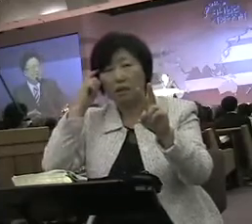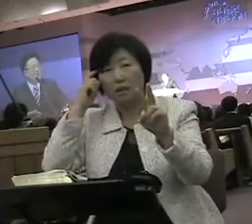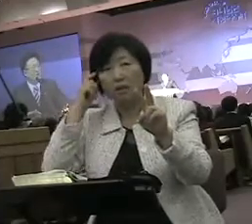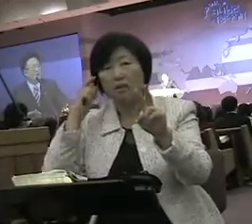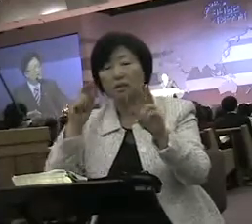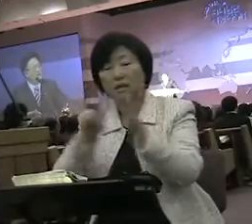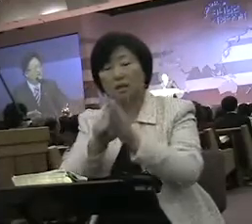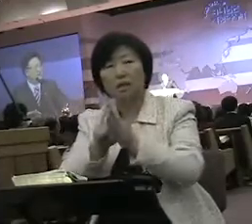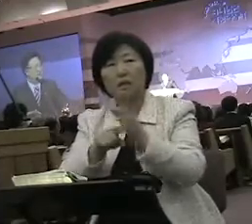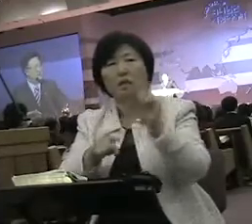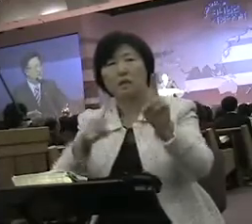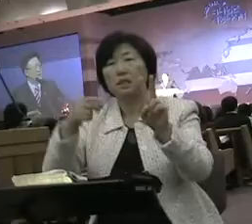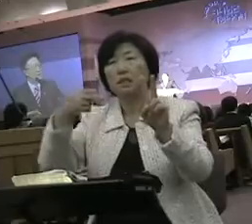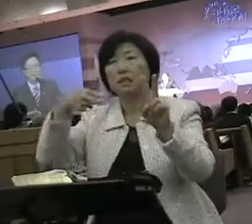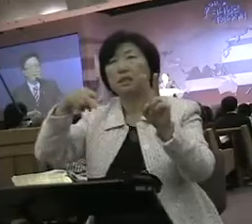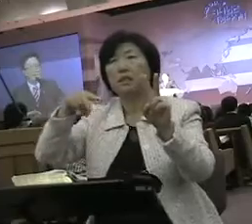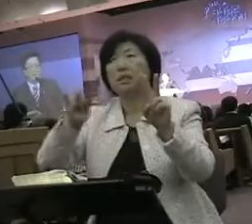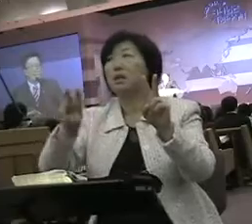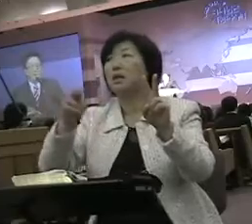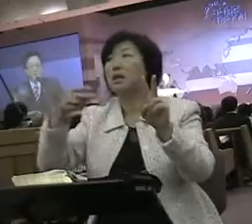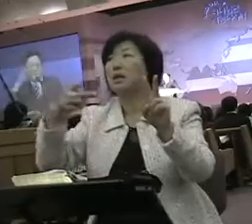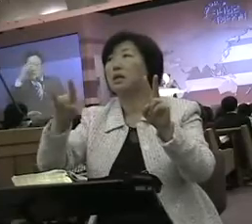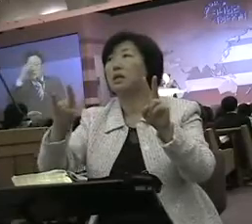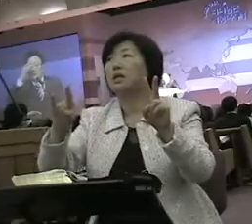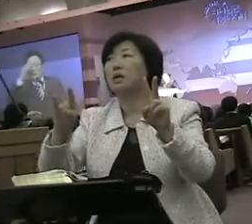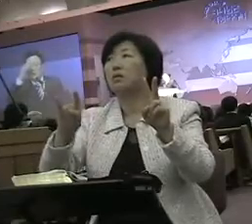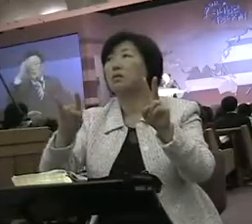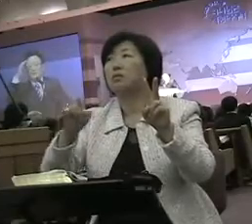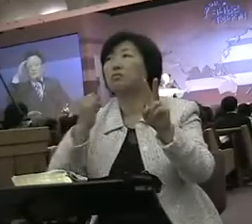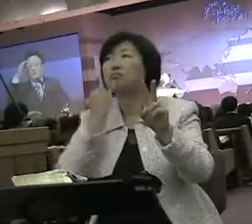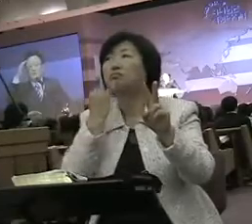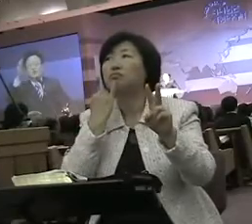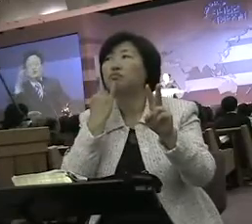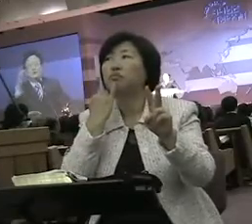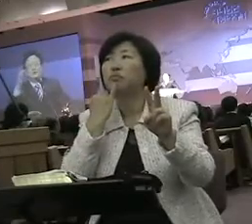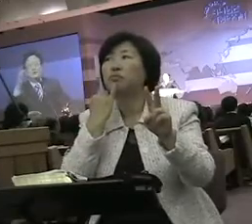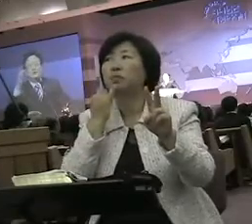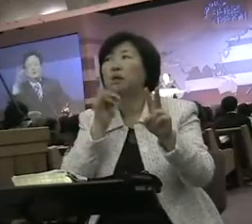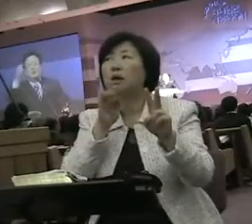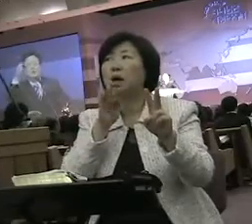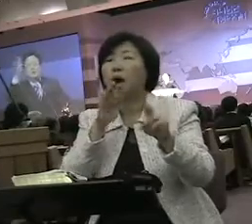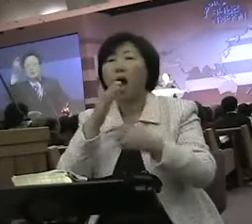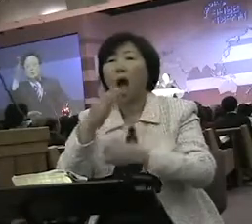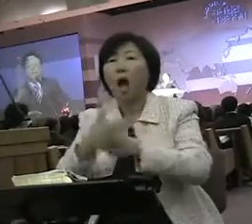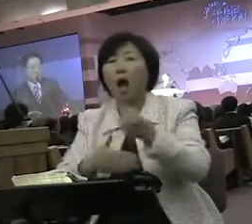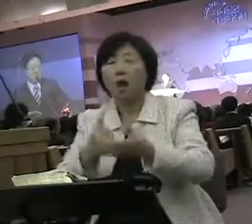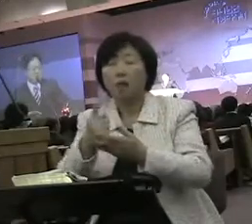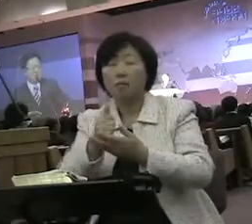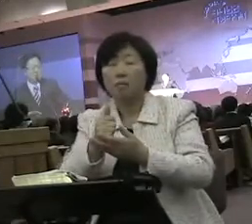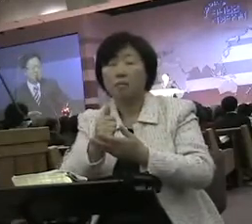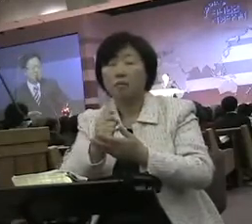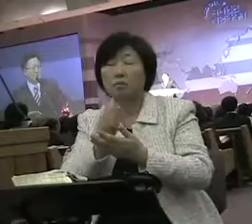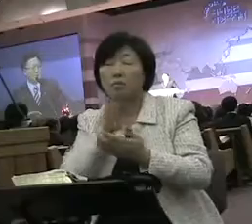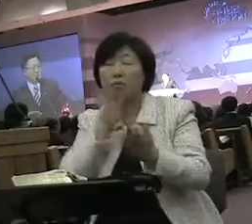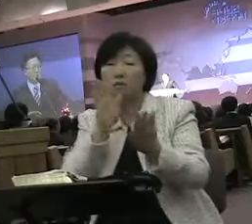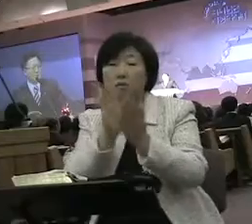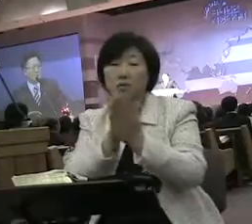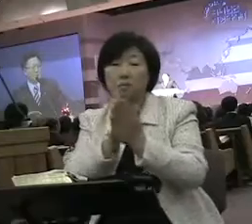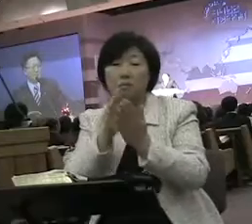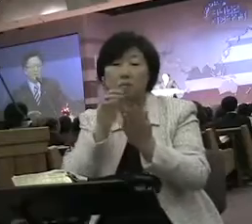신앙의 2세대도 괜찮습니다. 왜냐하면 하나님을 직접 만난 부모 세대를 우리 눈으로 목격했기 때문에